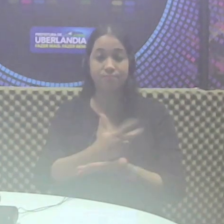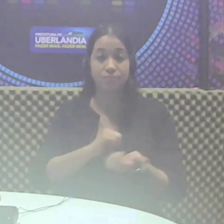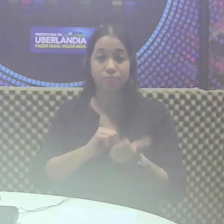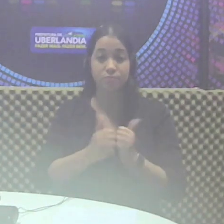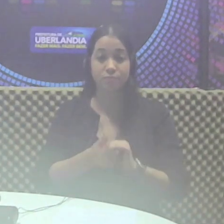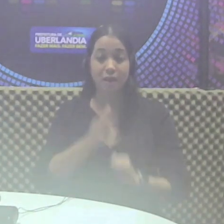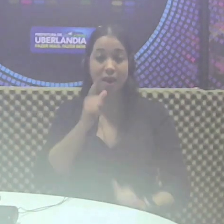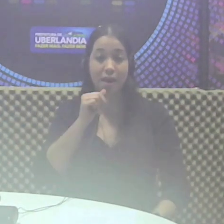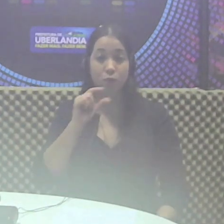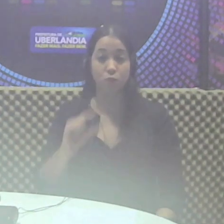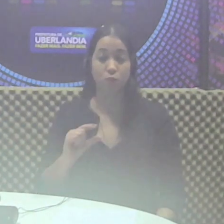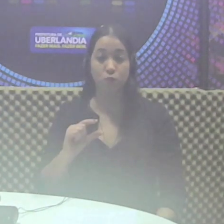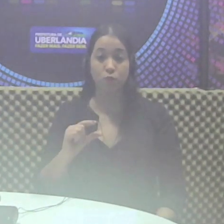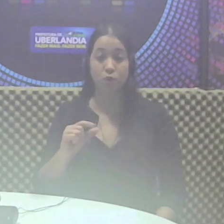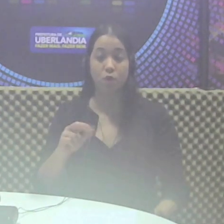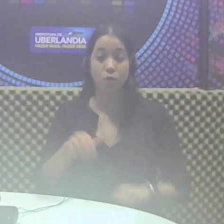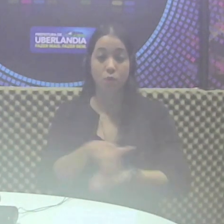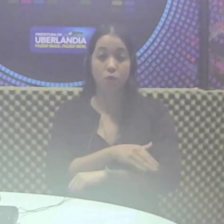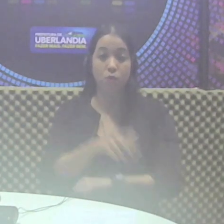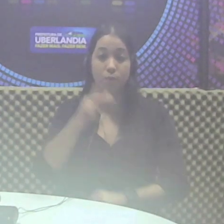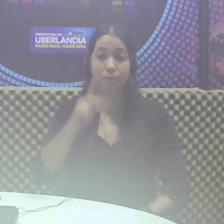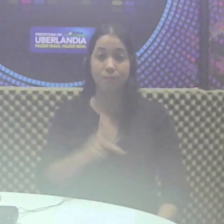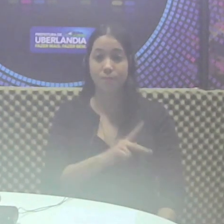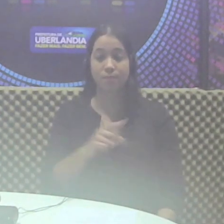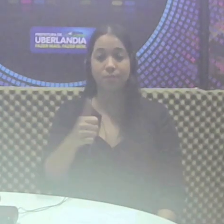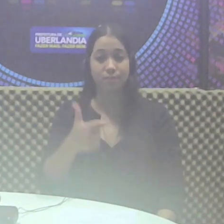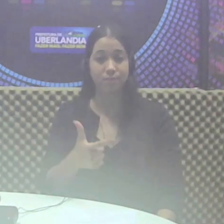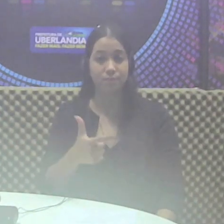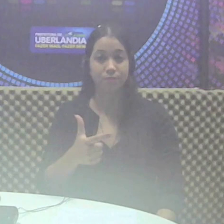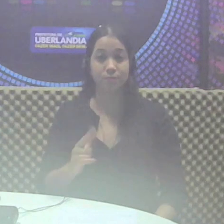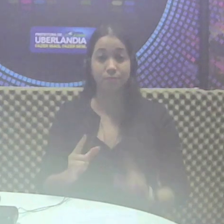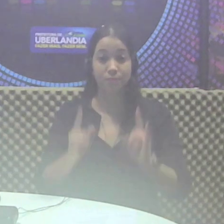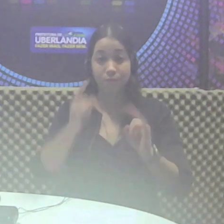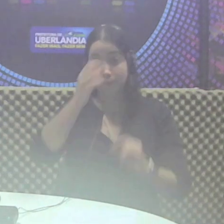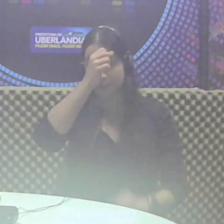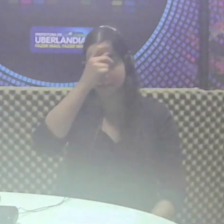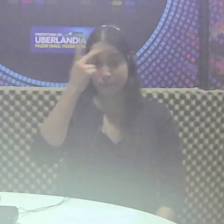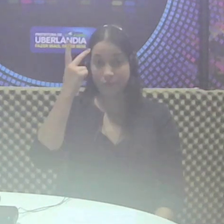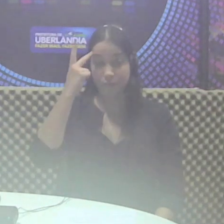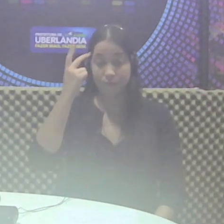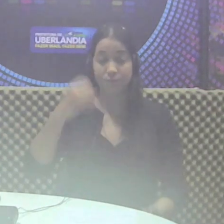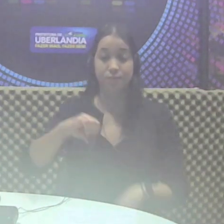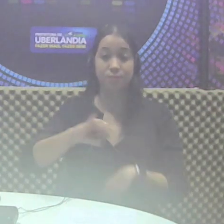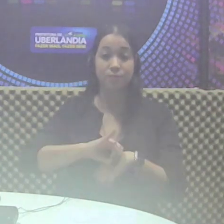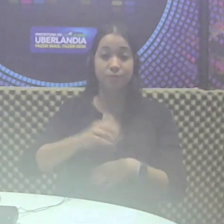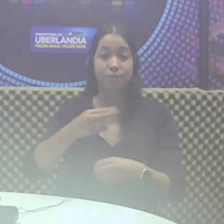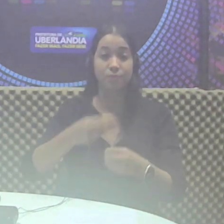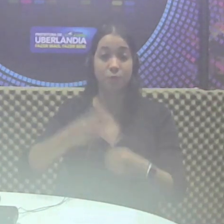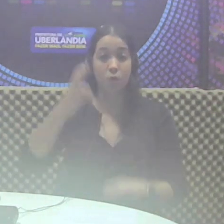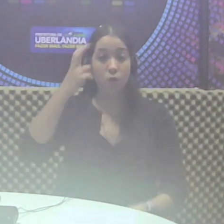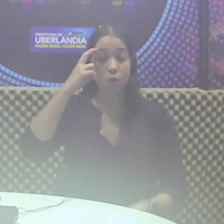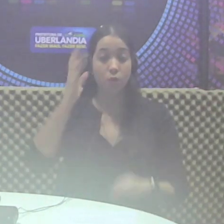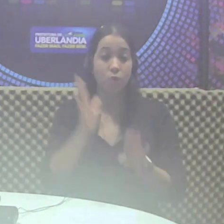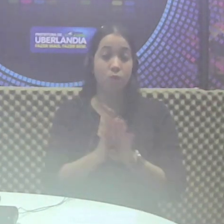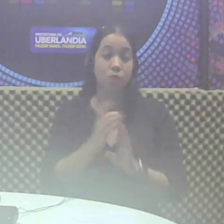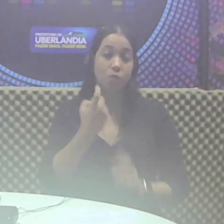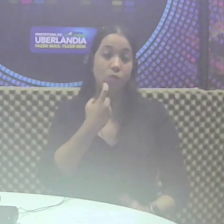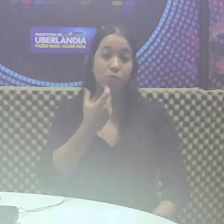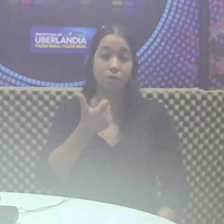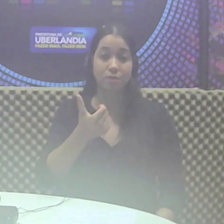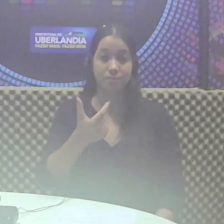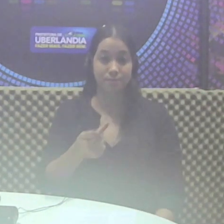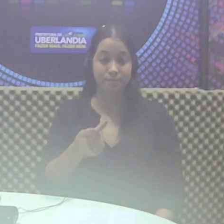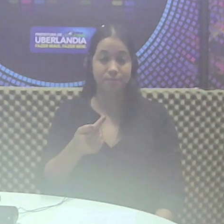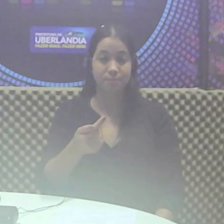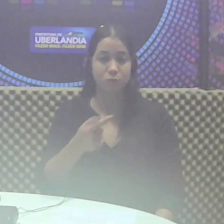Lagoinha, localizada na Rua Pio 12, na Prefeitura de Uberlândia e no Centro Municipal de Cultura até sexta-feira, dia 17.